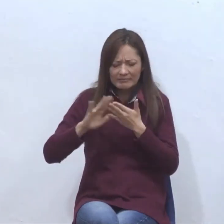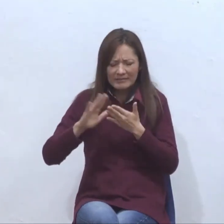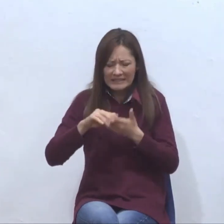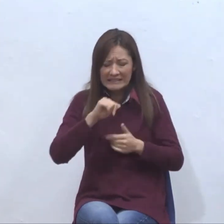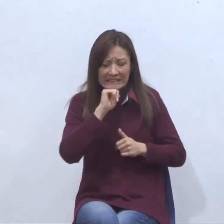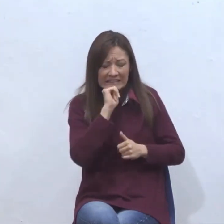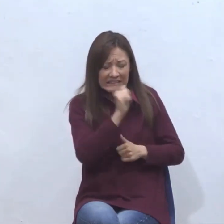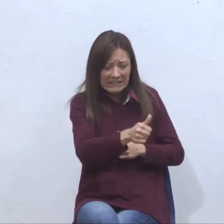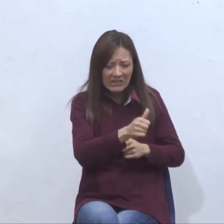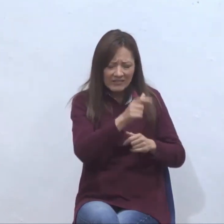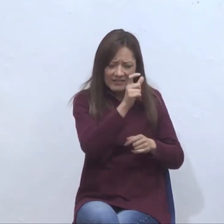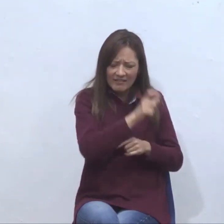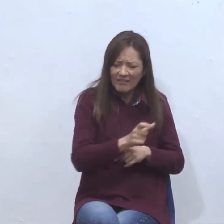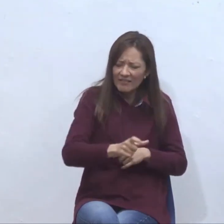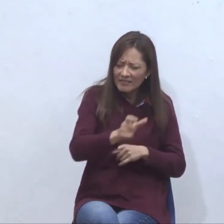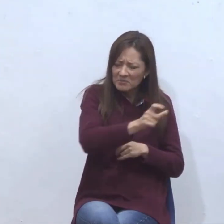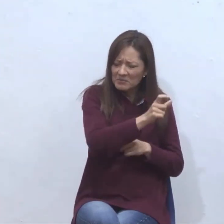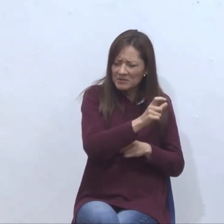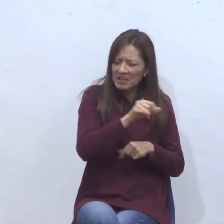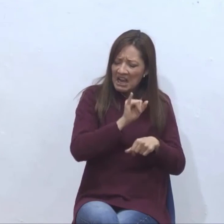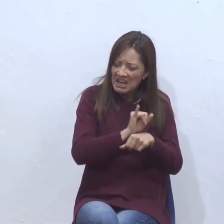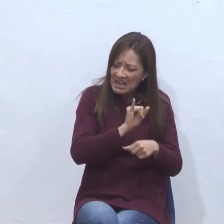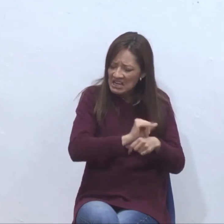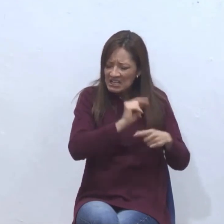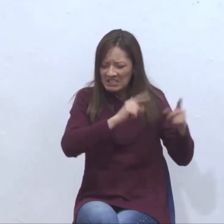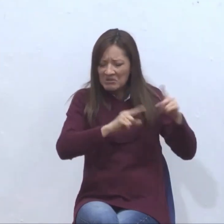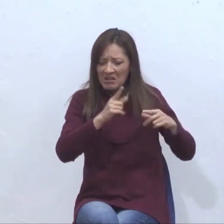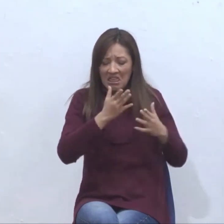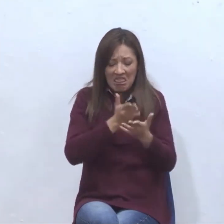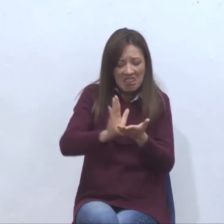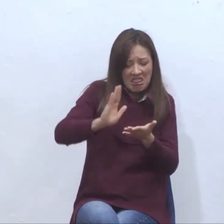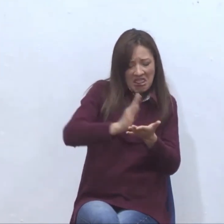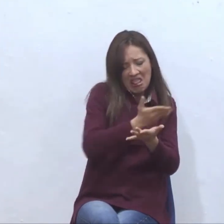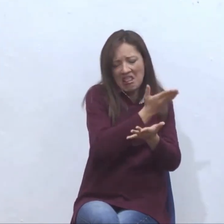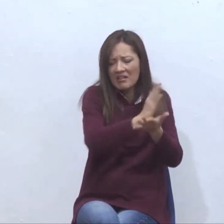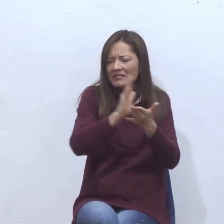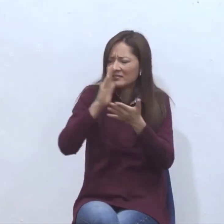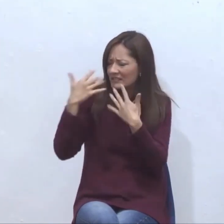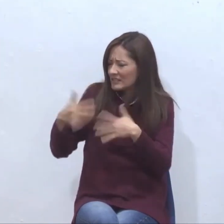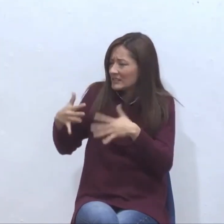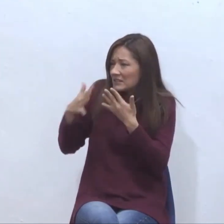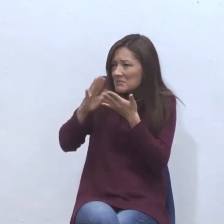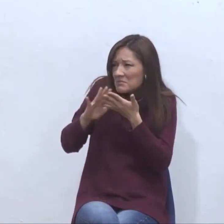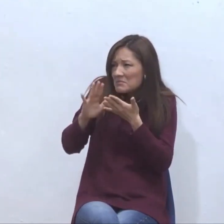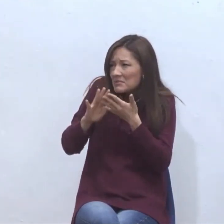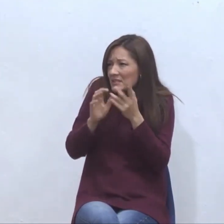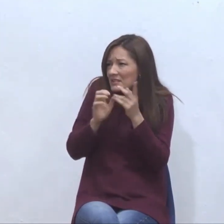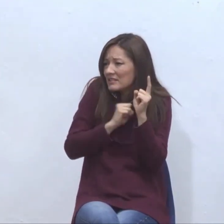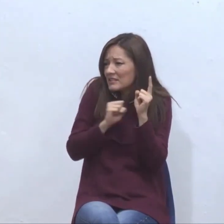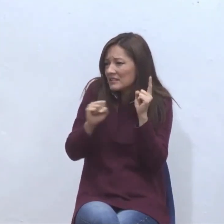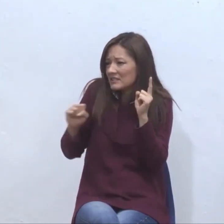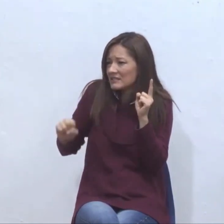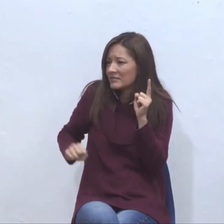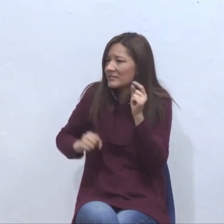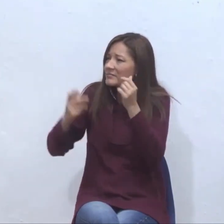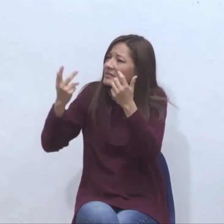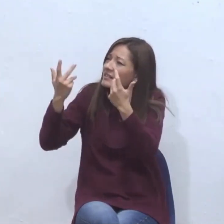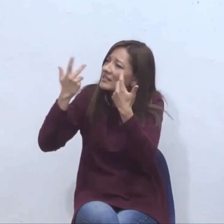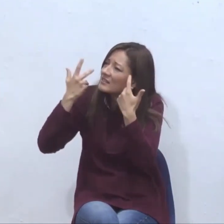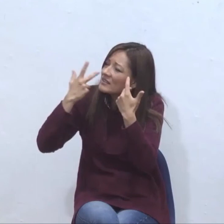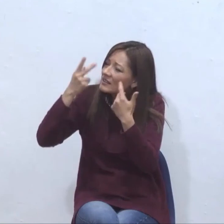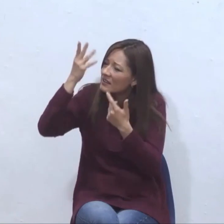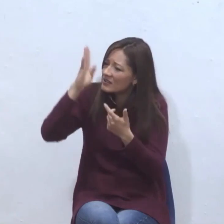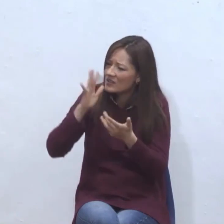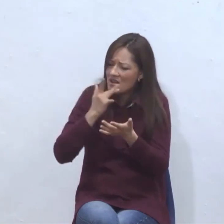al hermano. Perdónanos por haber hecho división en la iglesia. Perdónanos, Señor. Enséñanos, Dios, hoy